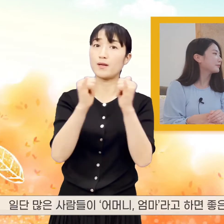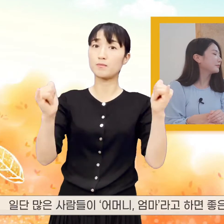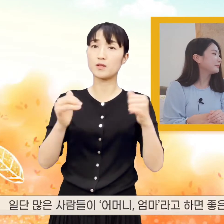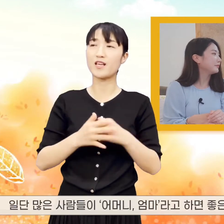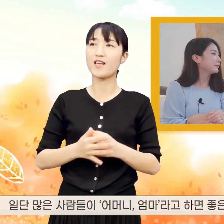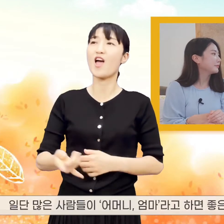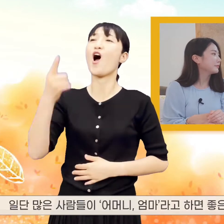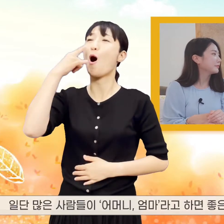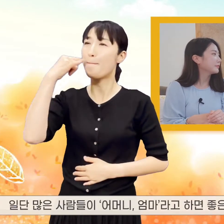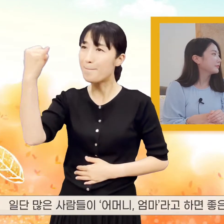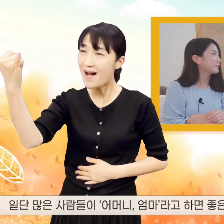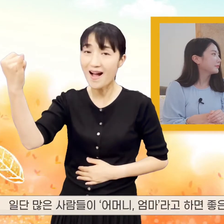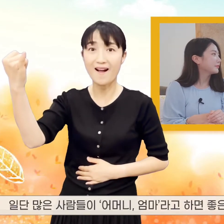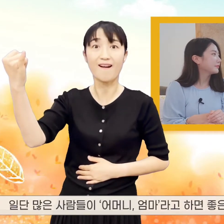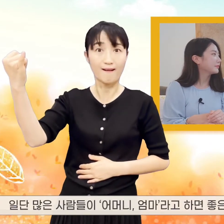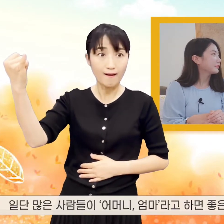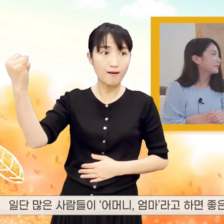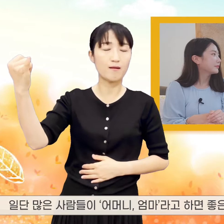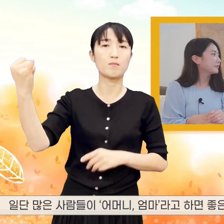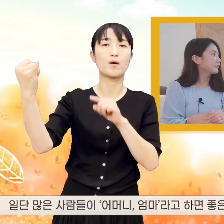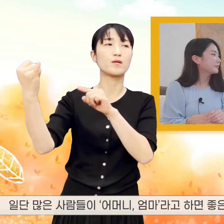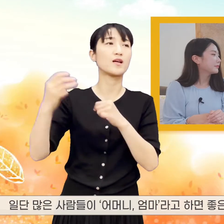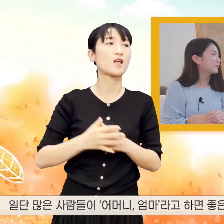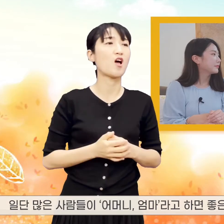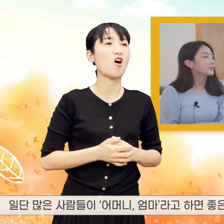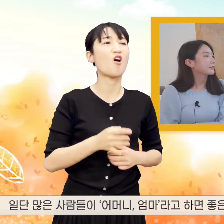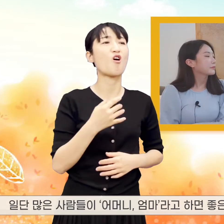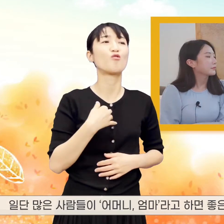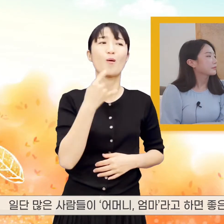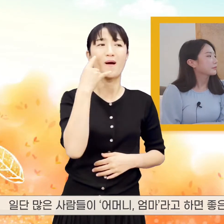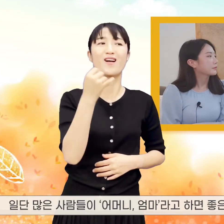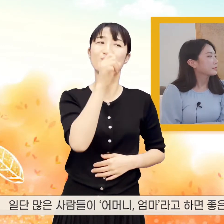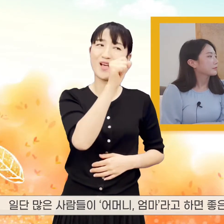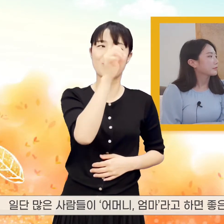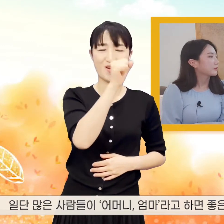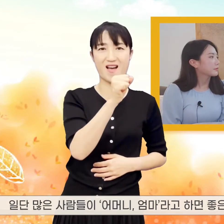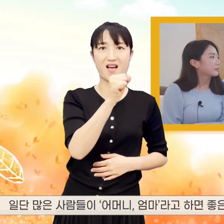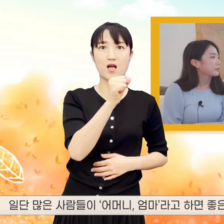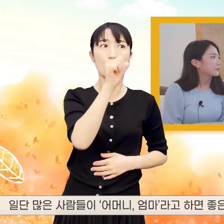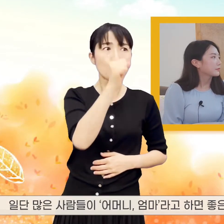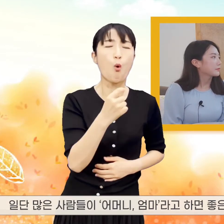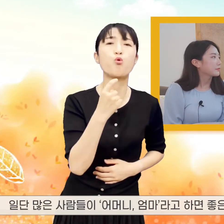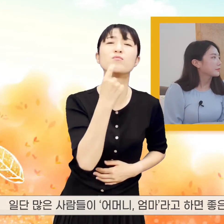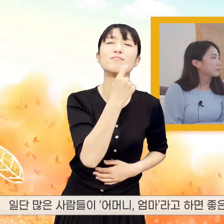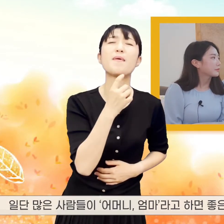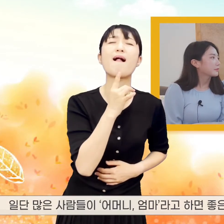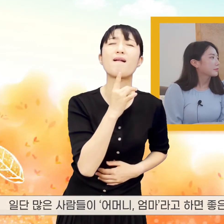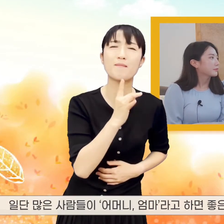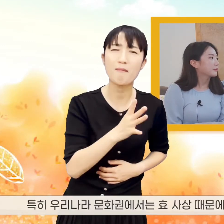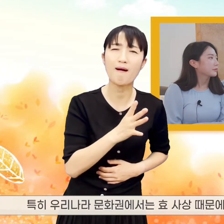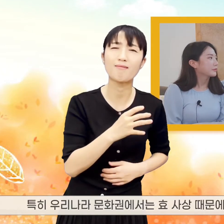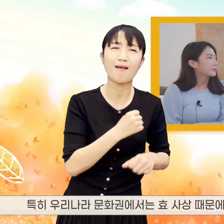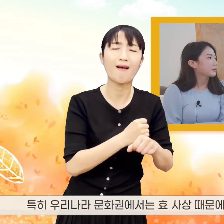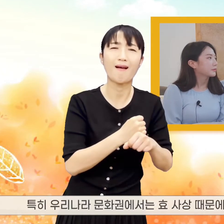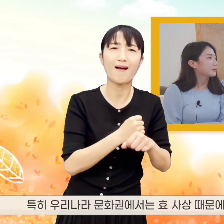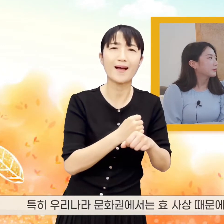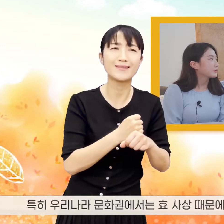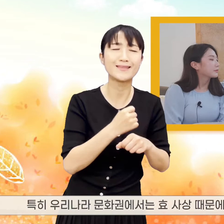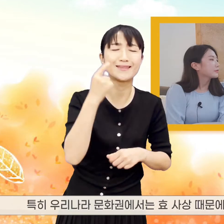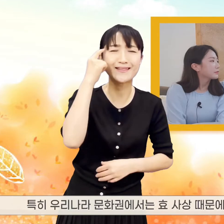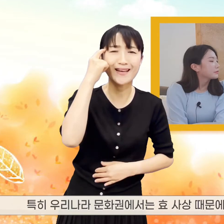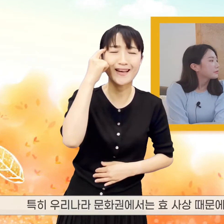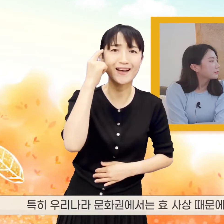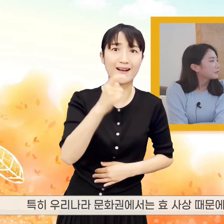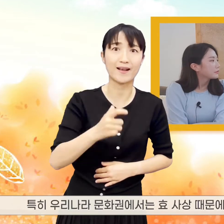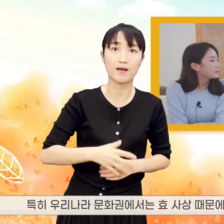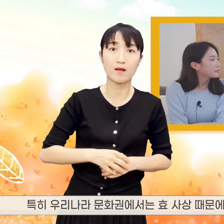네. 일단 많은 사람들이 어머니, 엄마 하면 또 좋은 면을 더 많이 부각해야 될 것 같고, 특히 우리나라